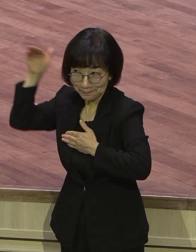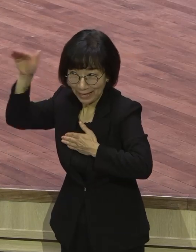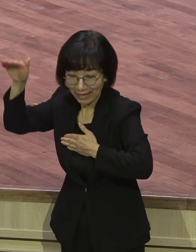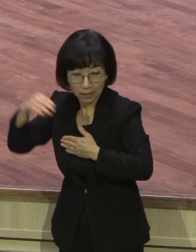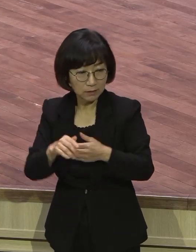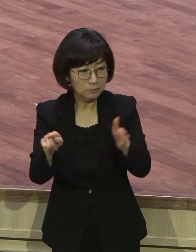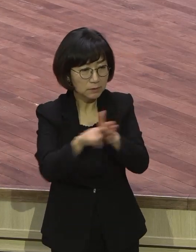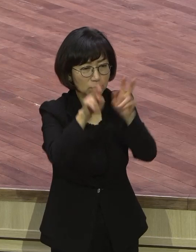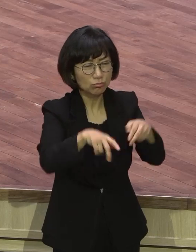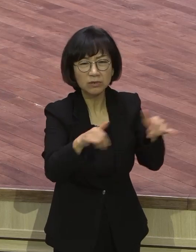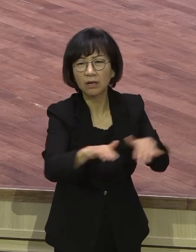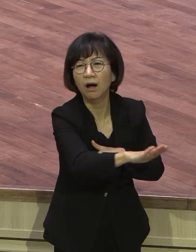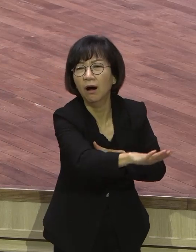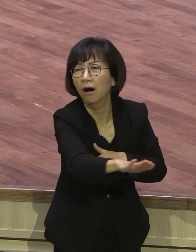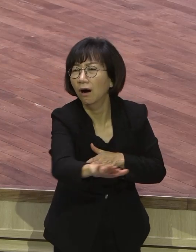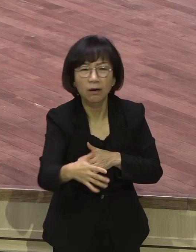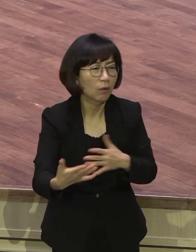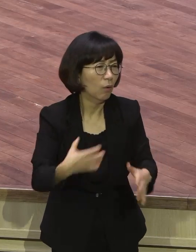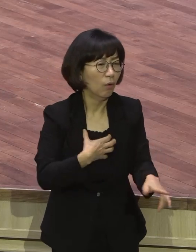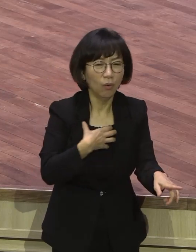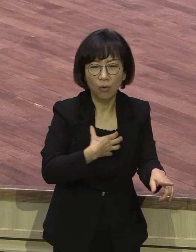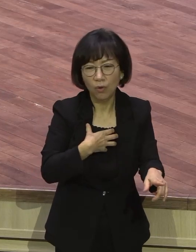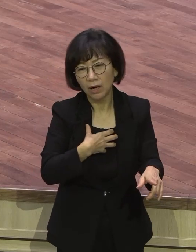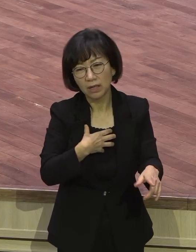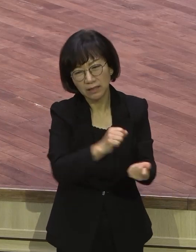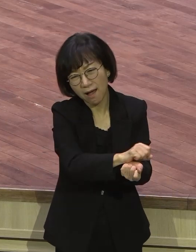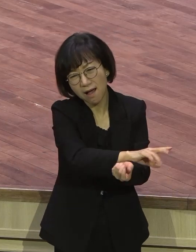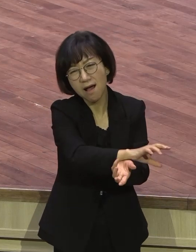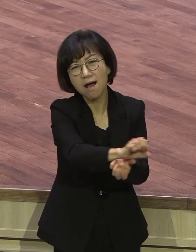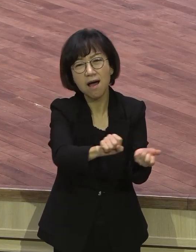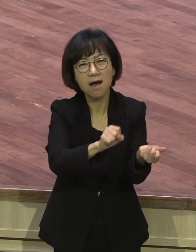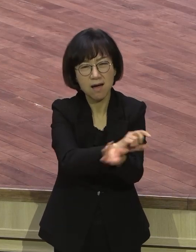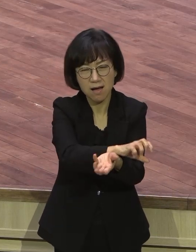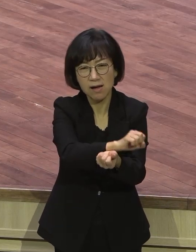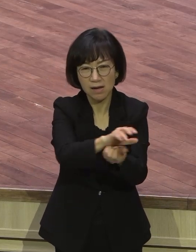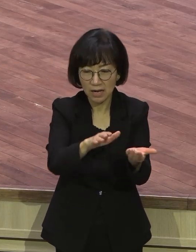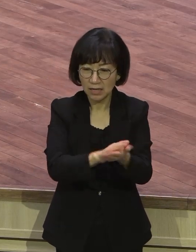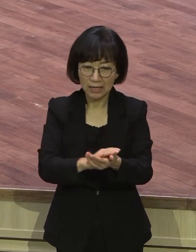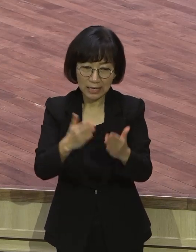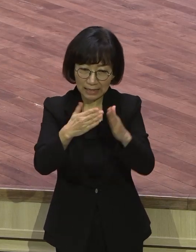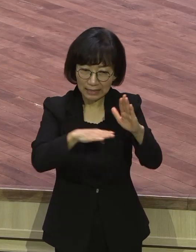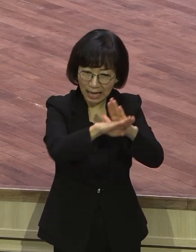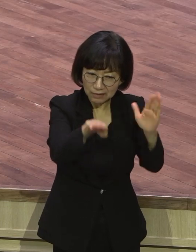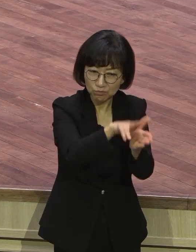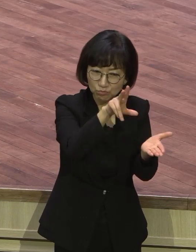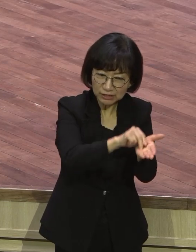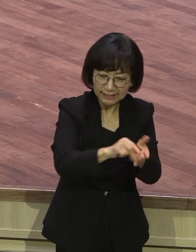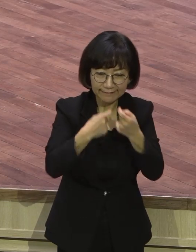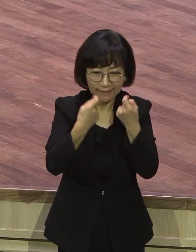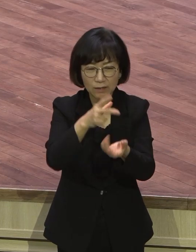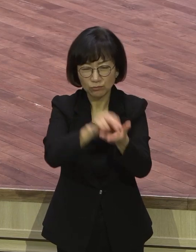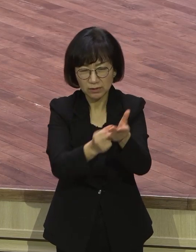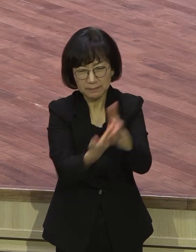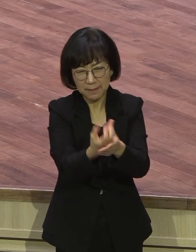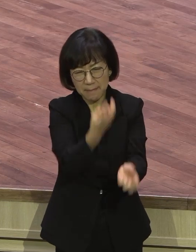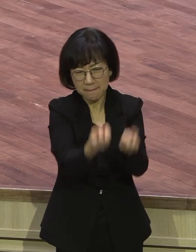뭘 찾겠어요. 그냥 난리가 나죠. 두고 보세요. 엄청난 내 가정의 문제 개인의 문제 막 터진다고